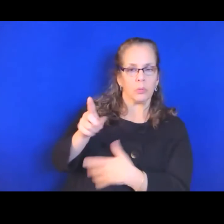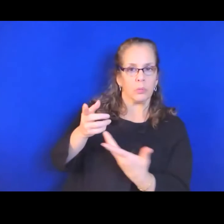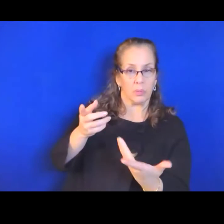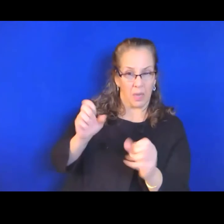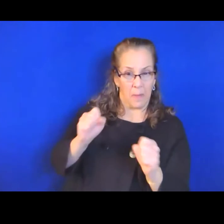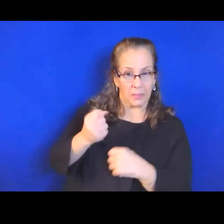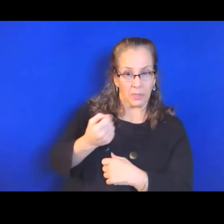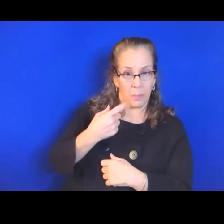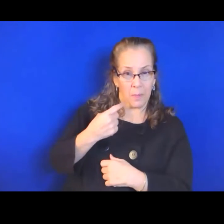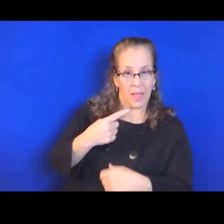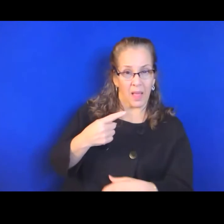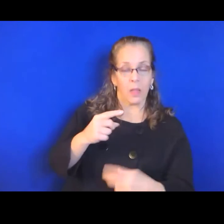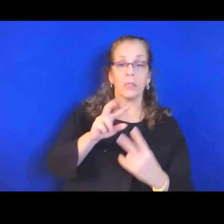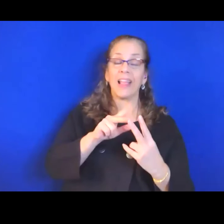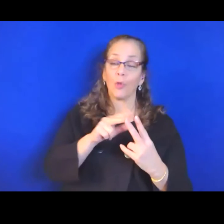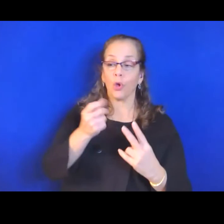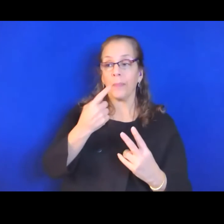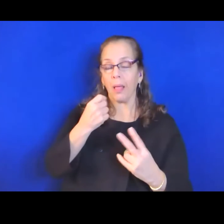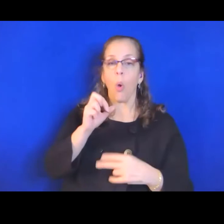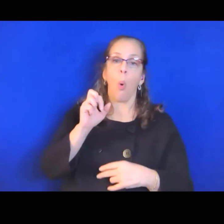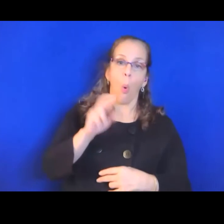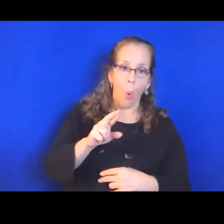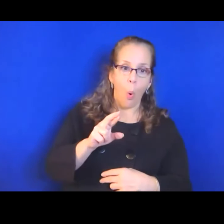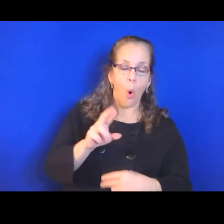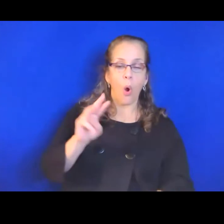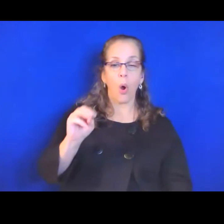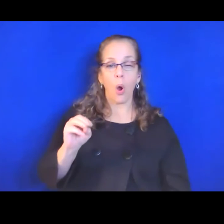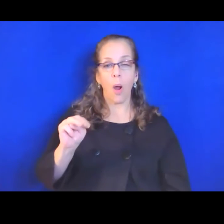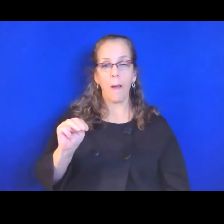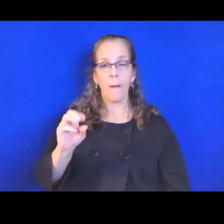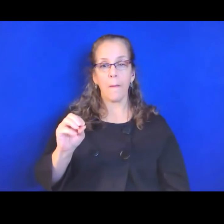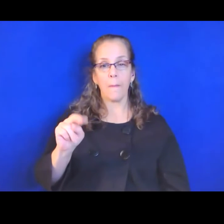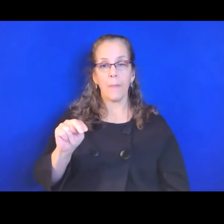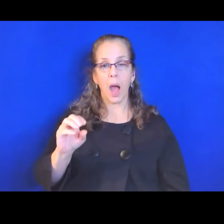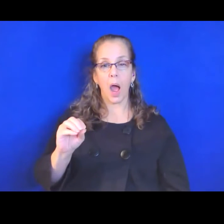如果是这个药是要非常早的去吃，